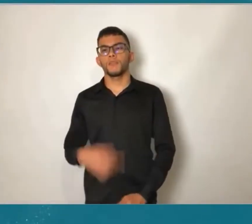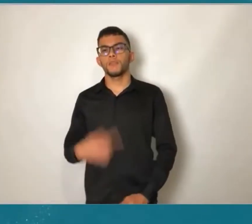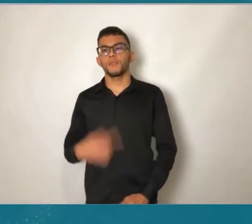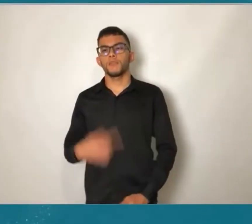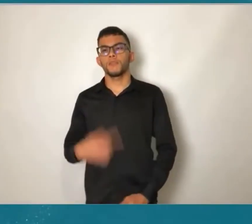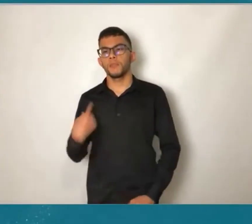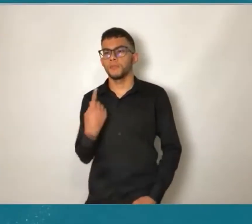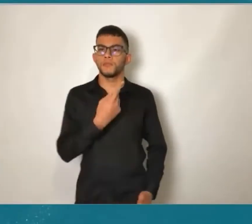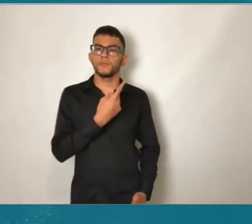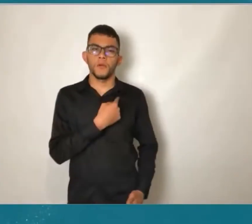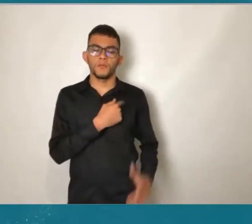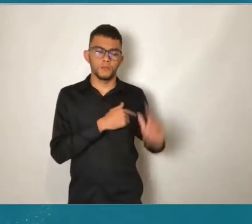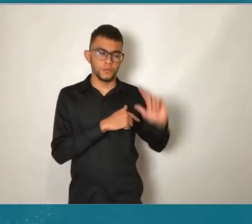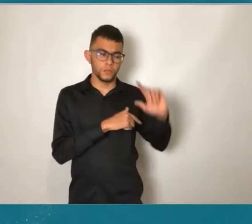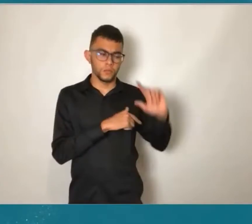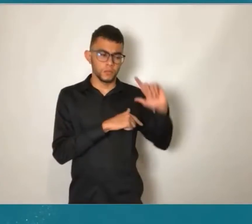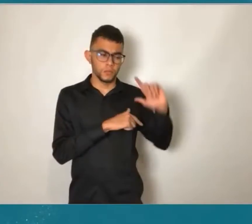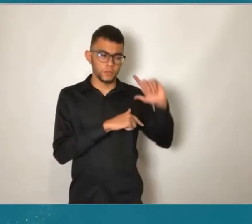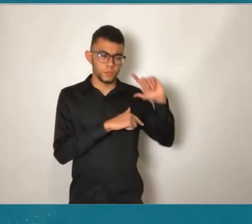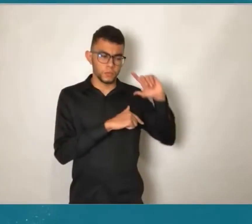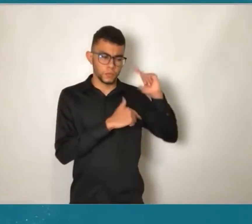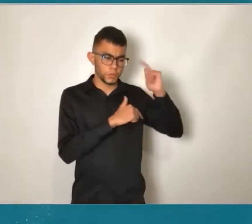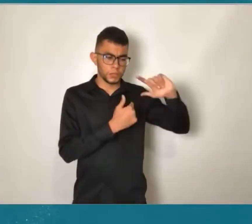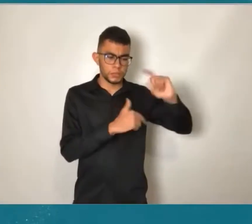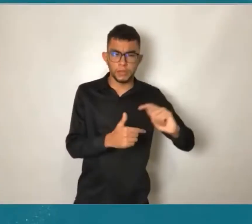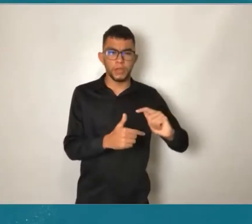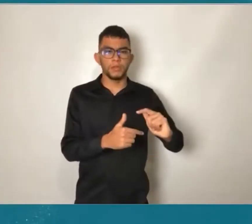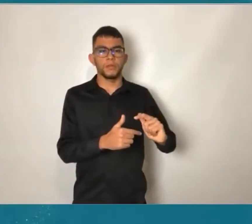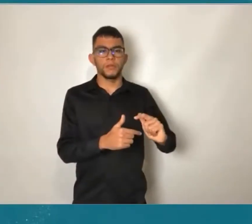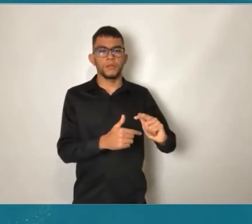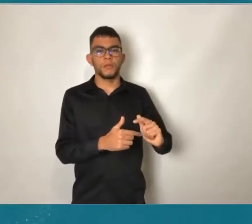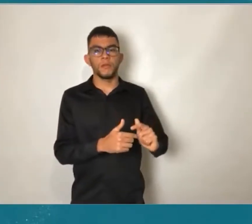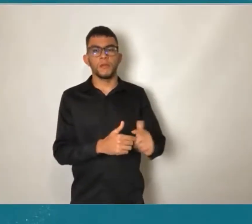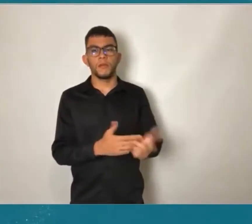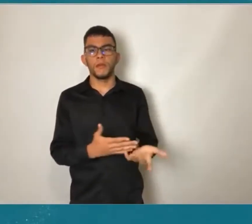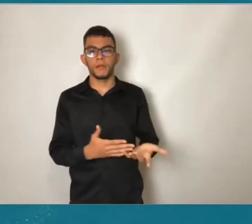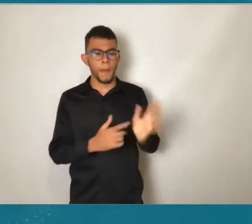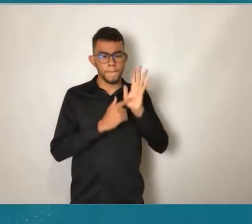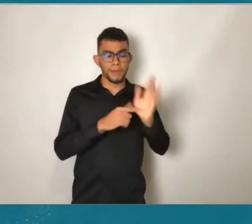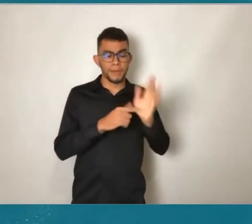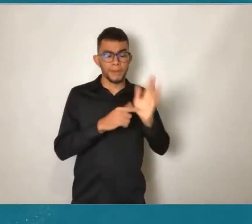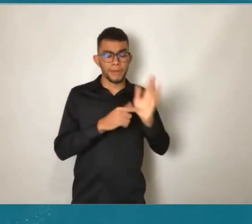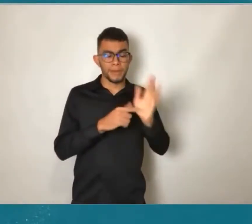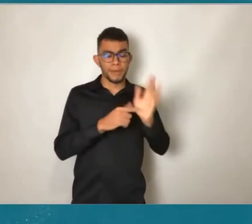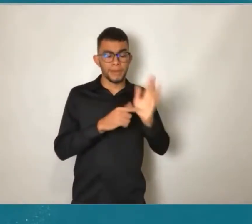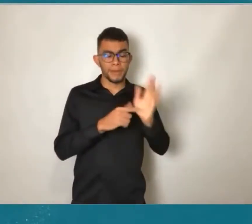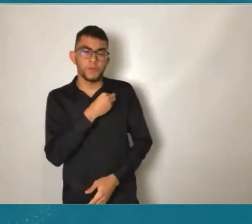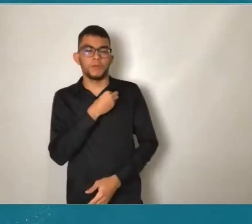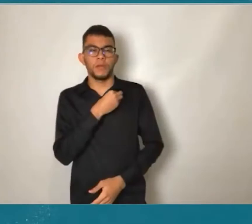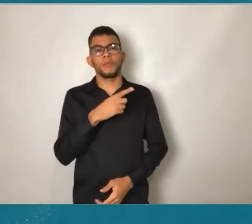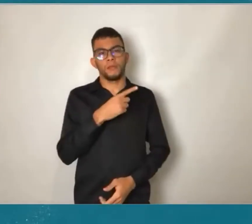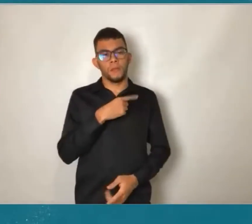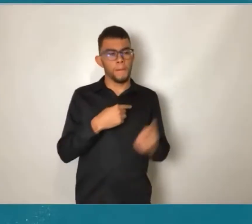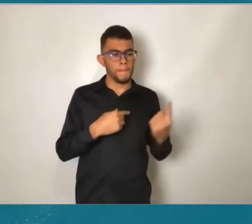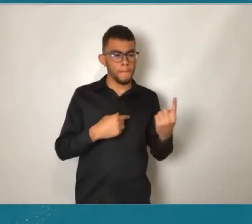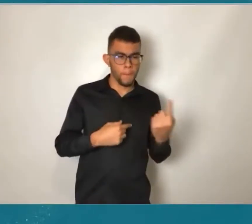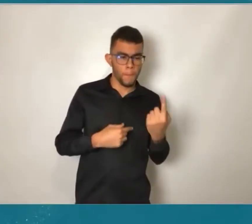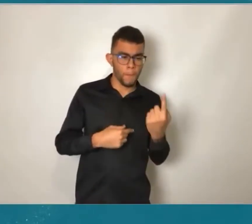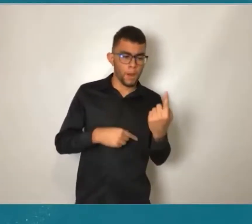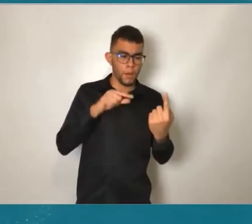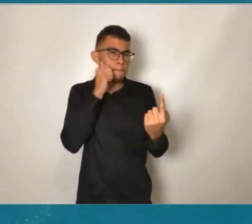Eu falei para o meu neto mais velho, né, ele tem 13 anos, eu falei